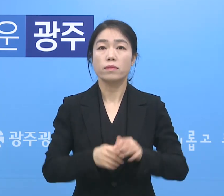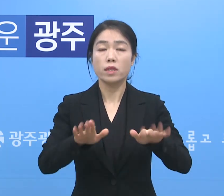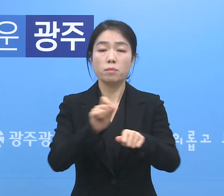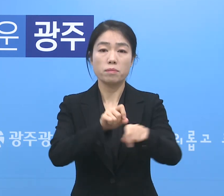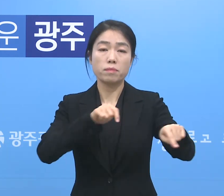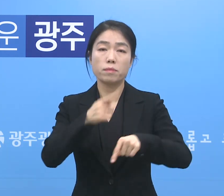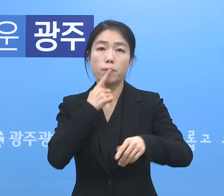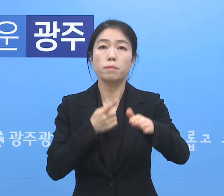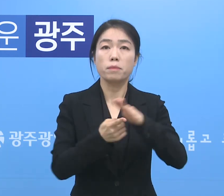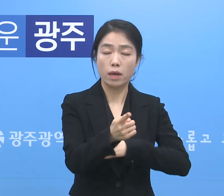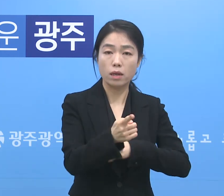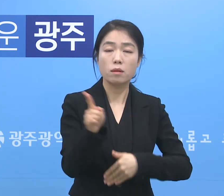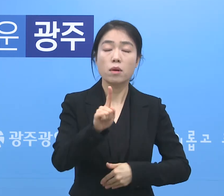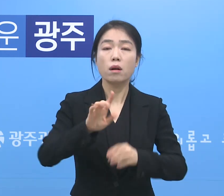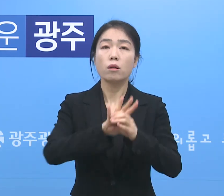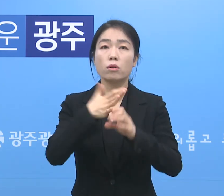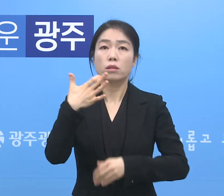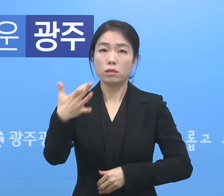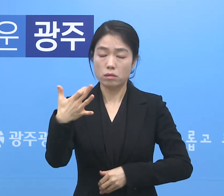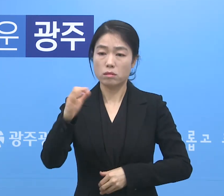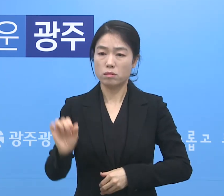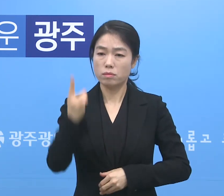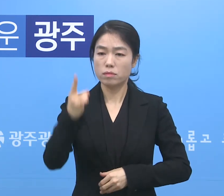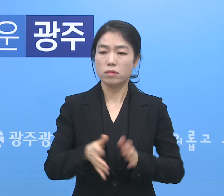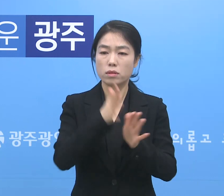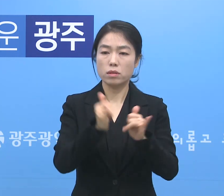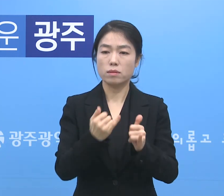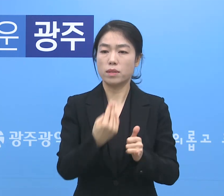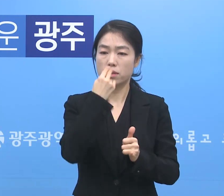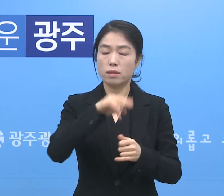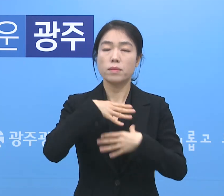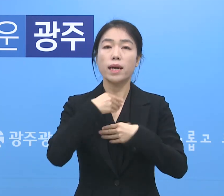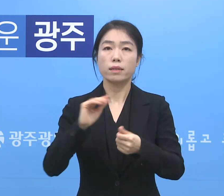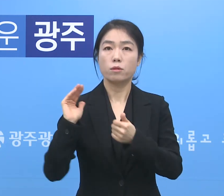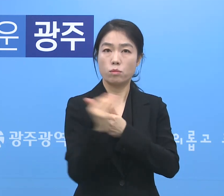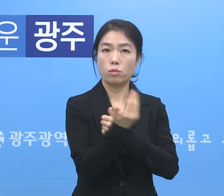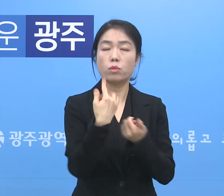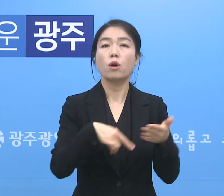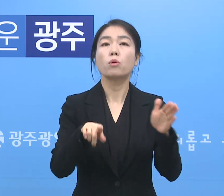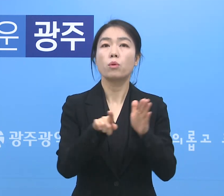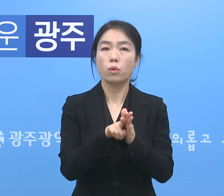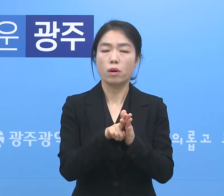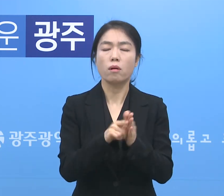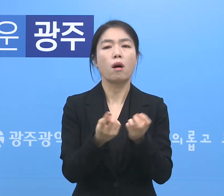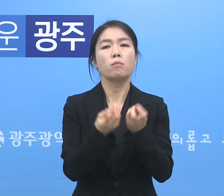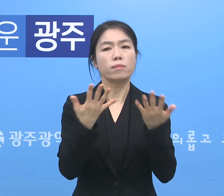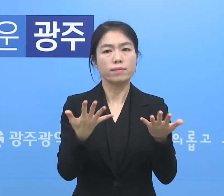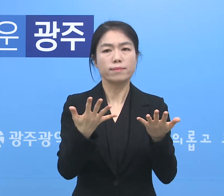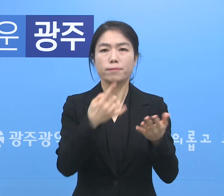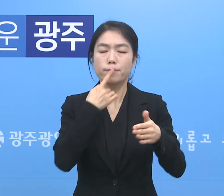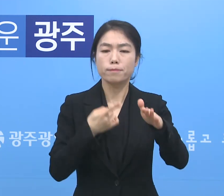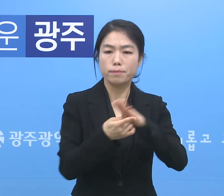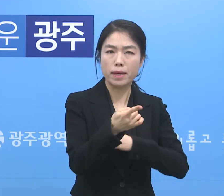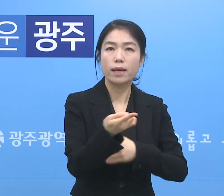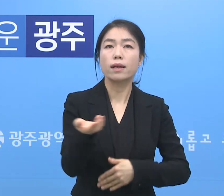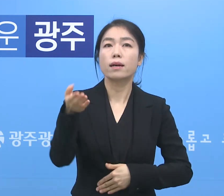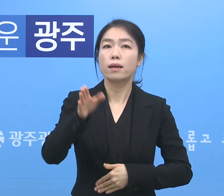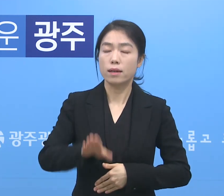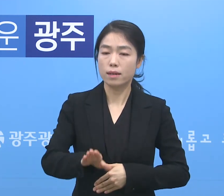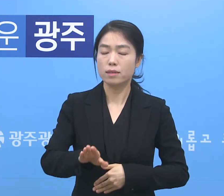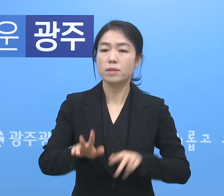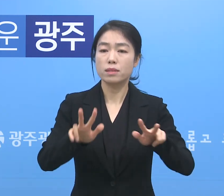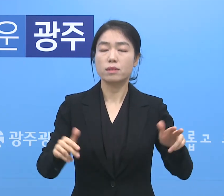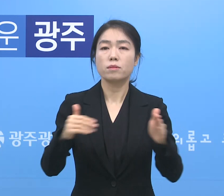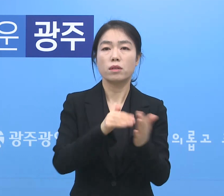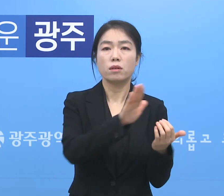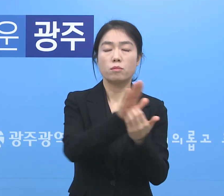이번 행정조치는 코로나19로부터 시민의 생명과 안전을 보호하기 위한 불가피한 조치입니다만